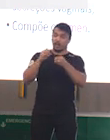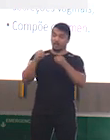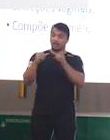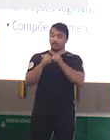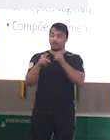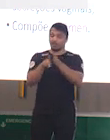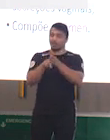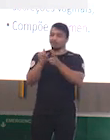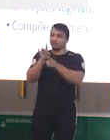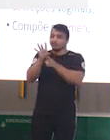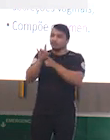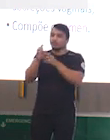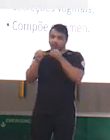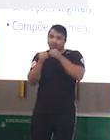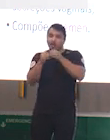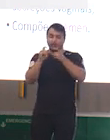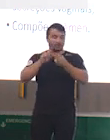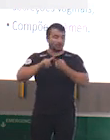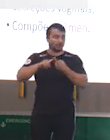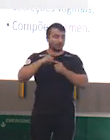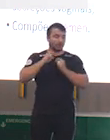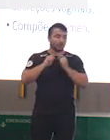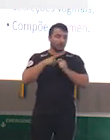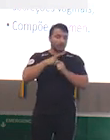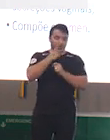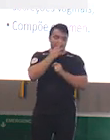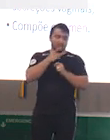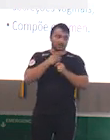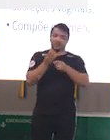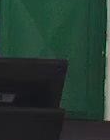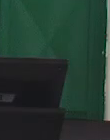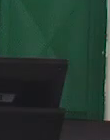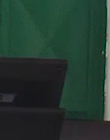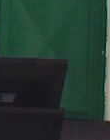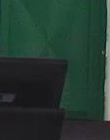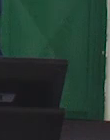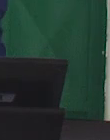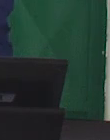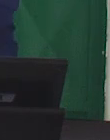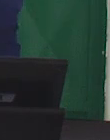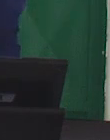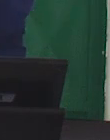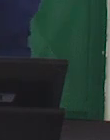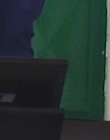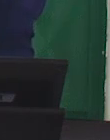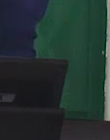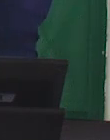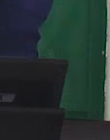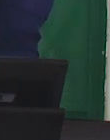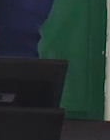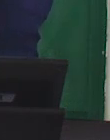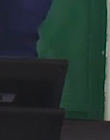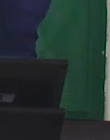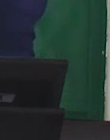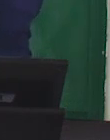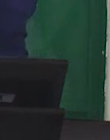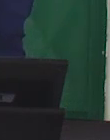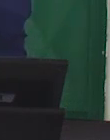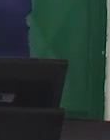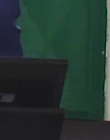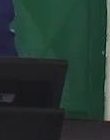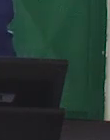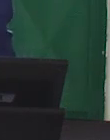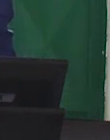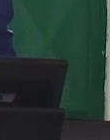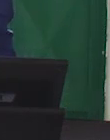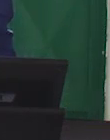ductos ejaculatórios. Ela fica logo abaixo da bexiga, tá? E essa próstata, ela vai ter que,